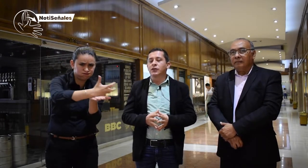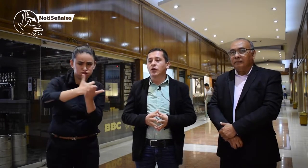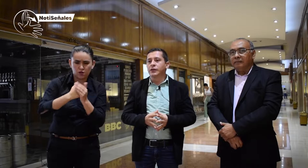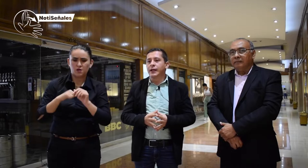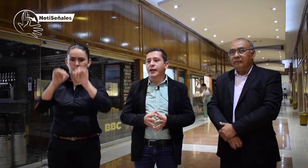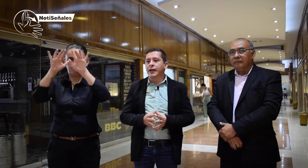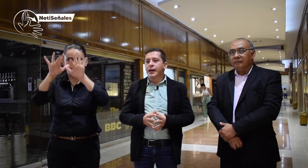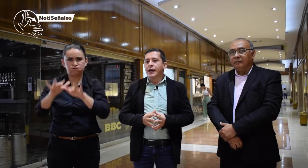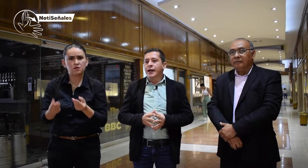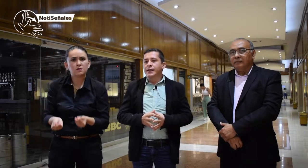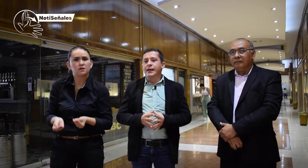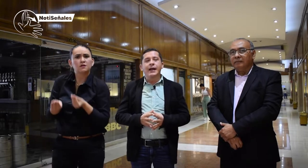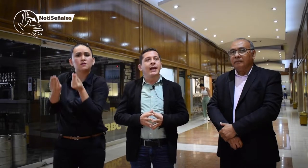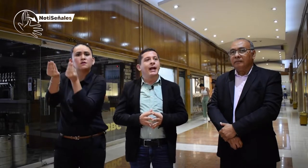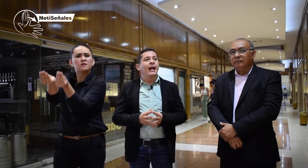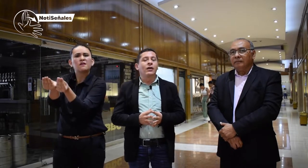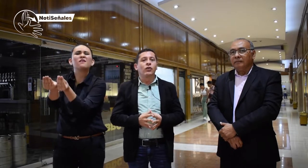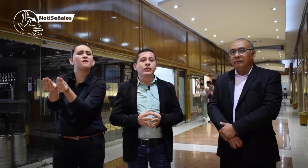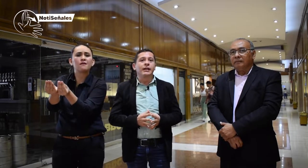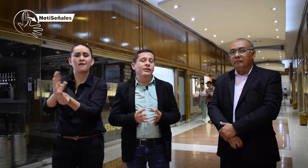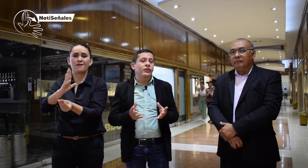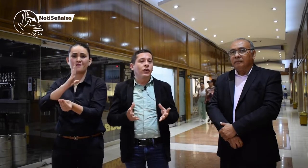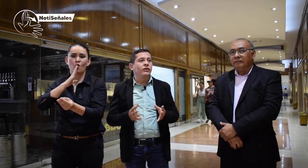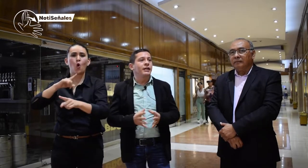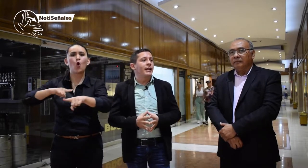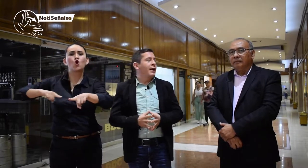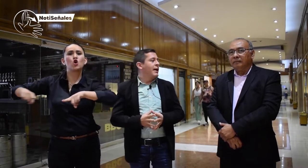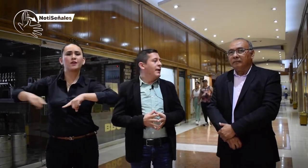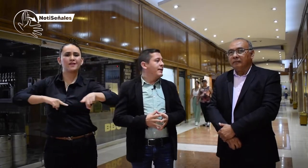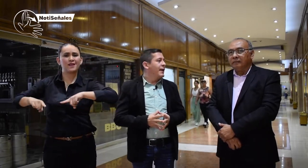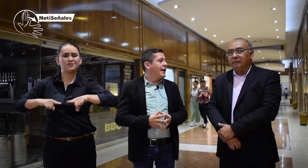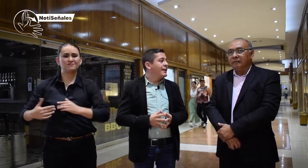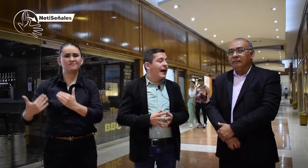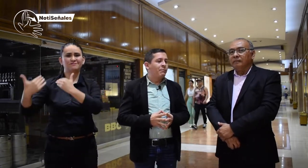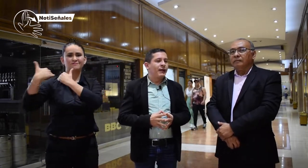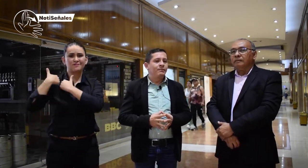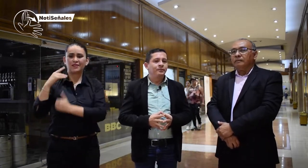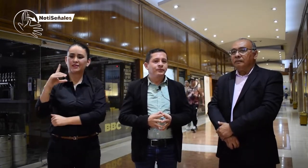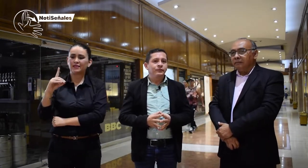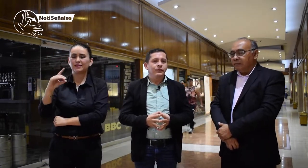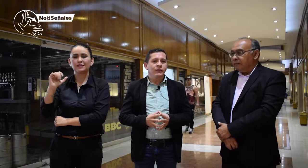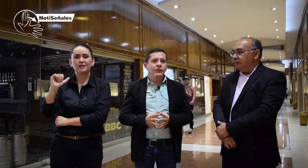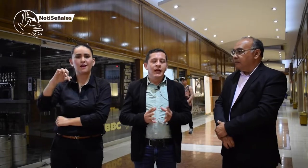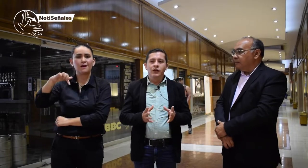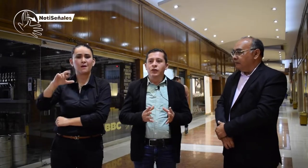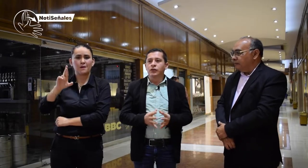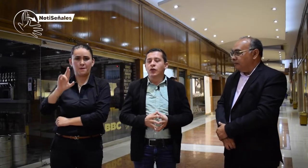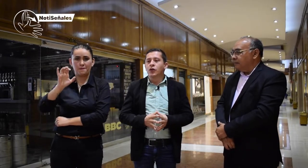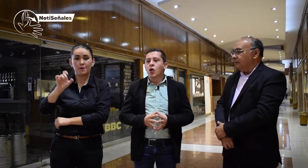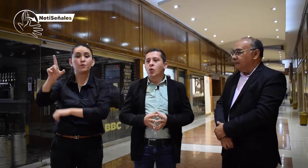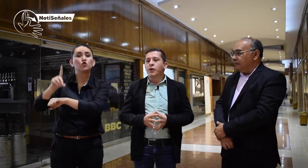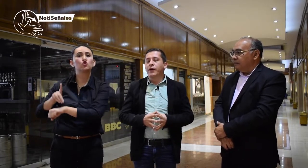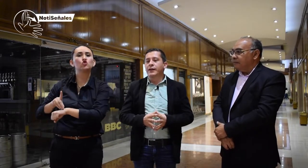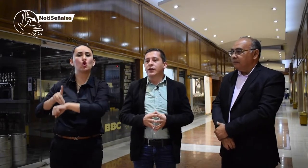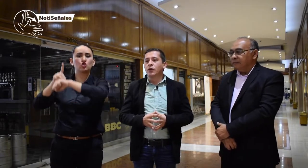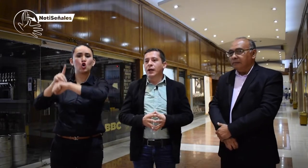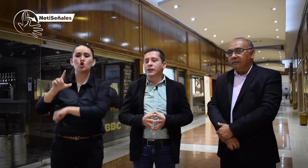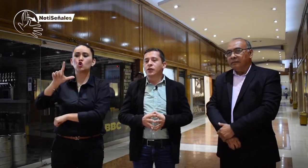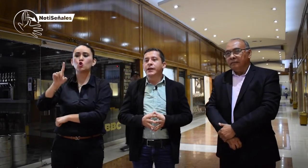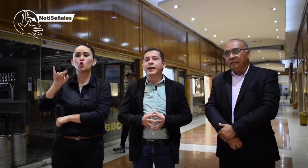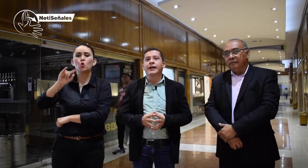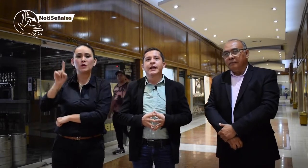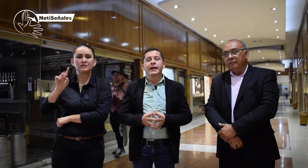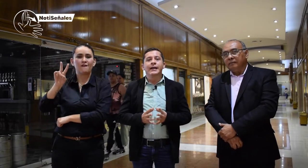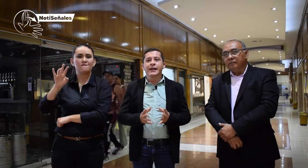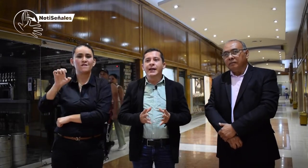al director de la coordinación del DAPRE, el doctor Luis Fernando